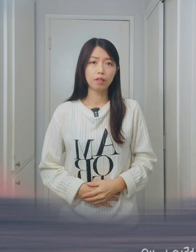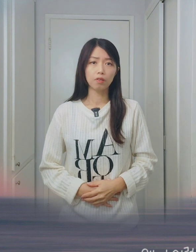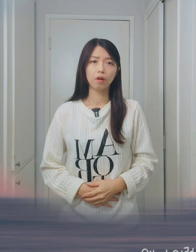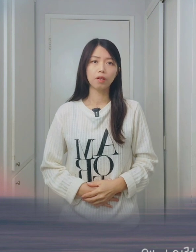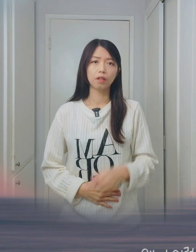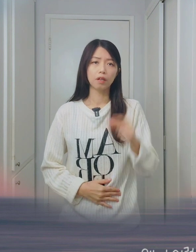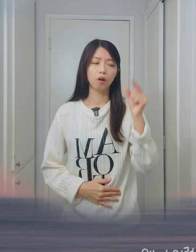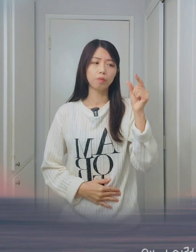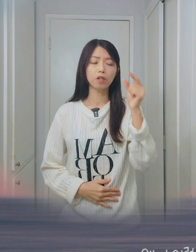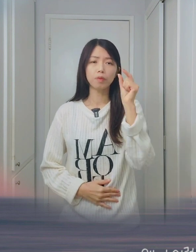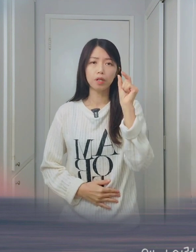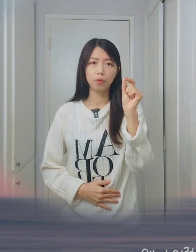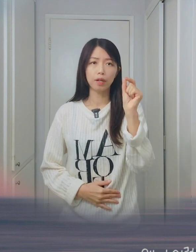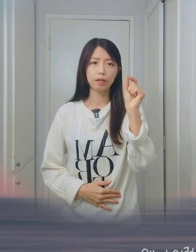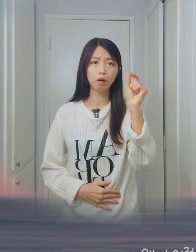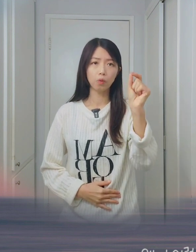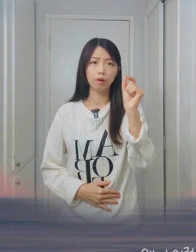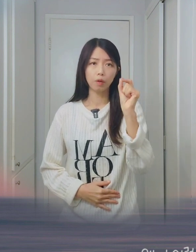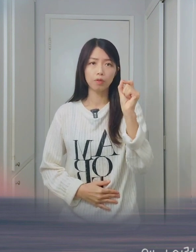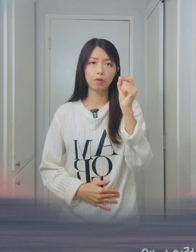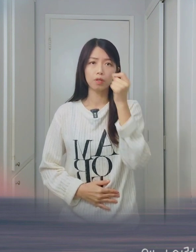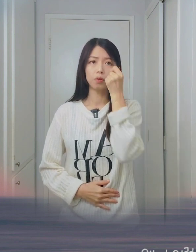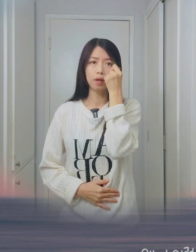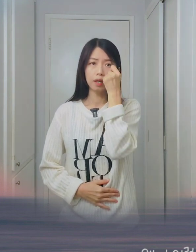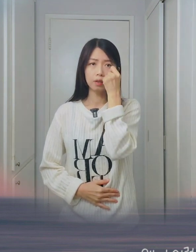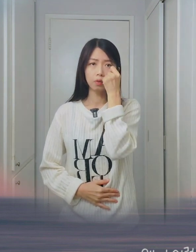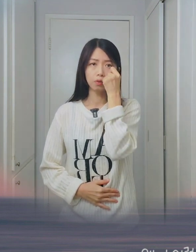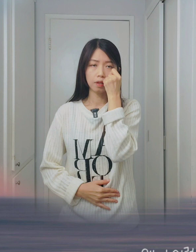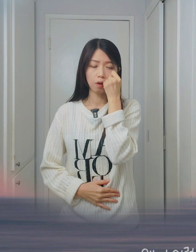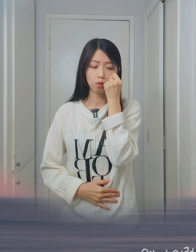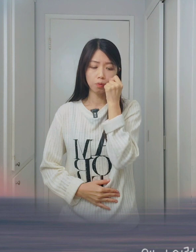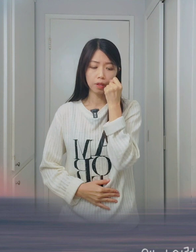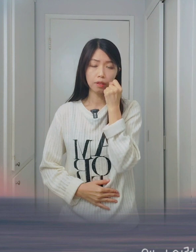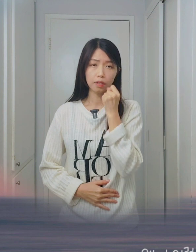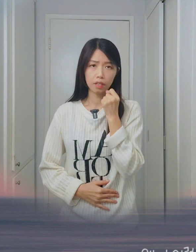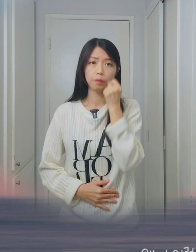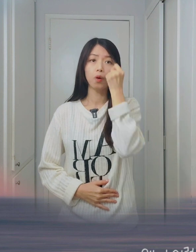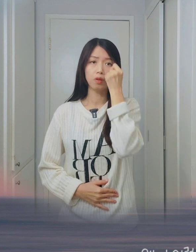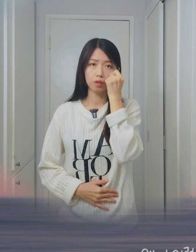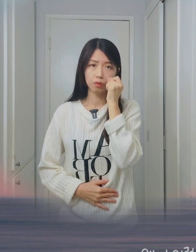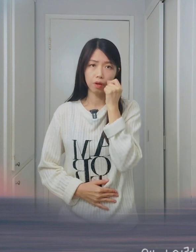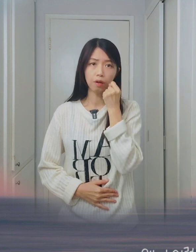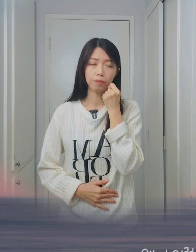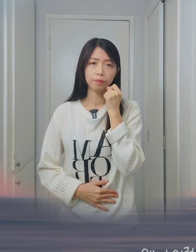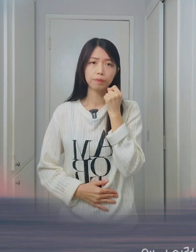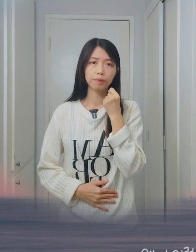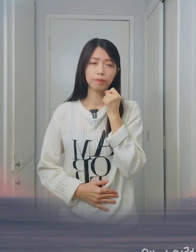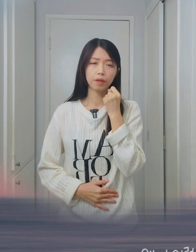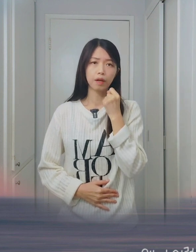슬프다라고 하는 뜻의 수어는 엄지검지를 이용해서 동그랗게 붙여주시고 한쪽 눈에서 눈물이 흐르듯이 표현해